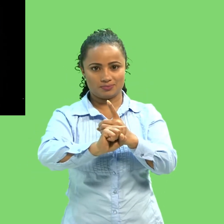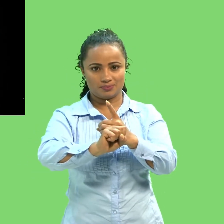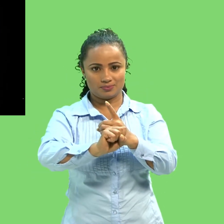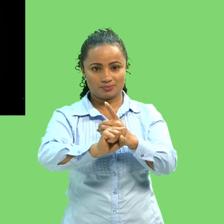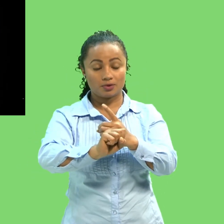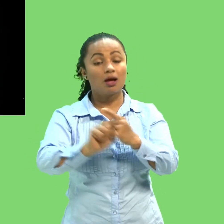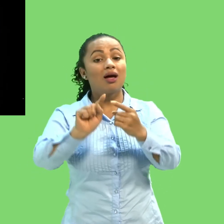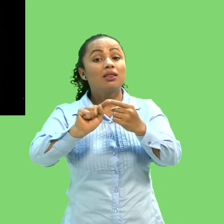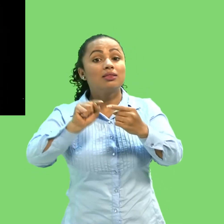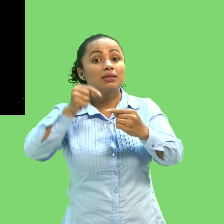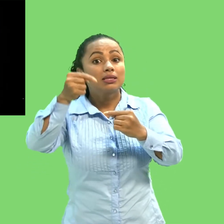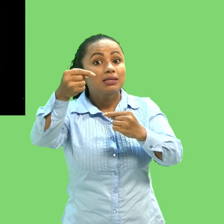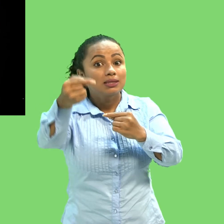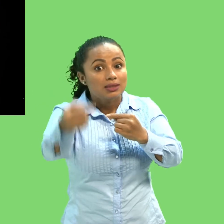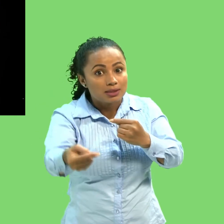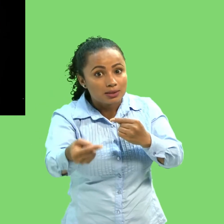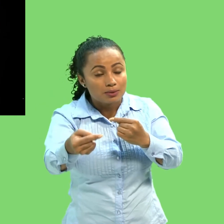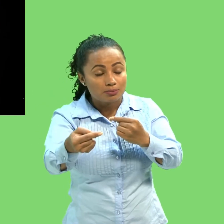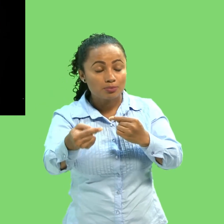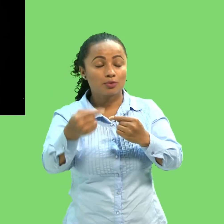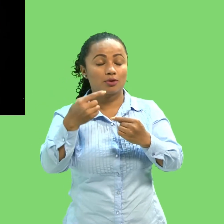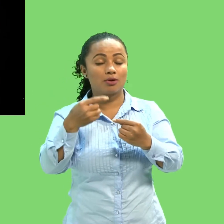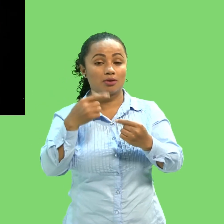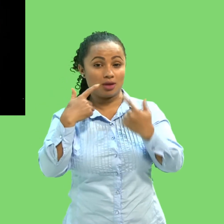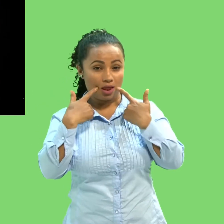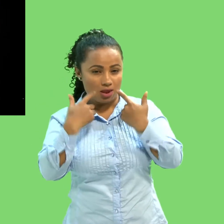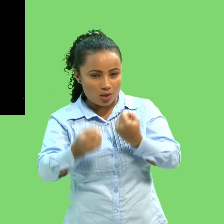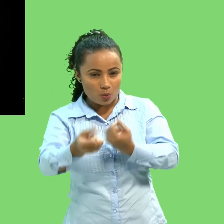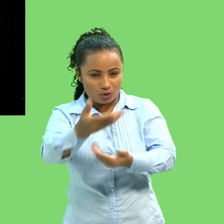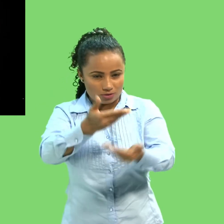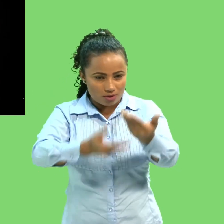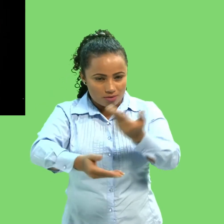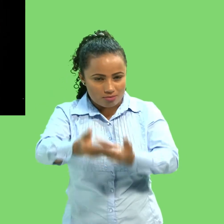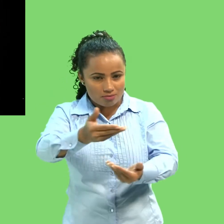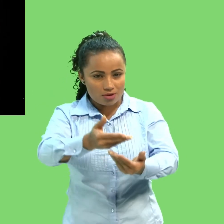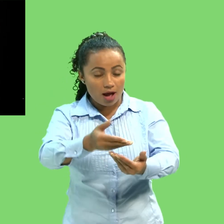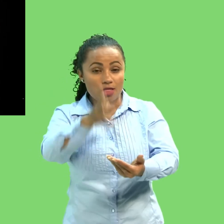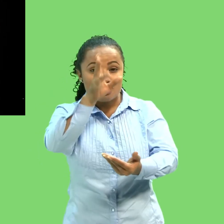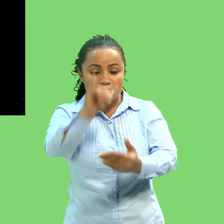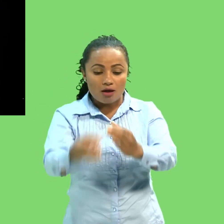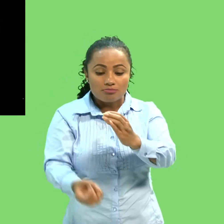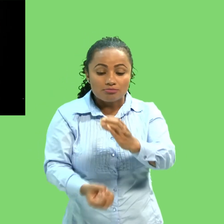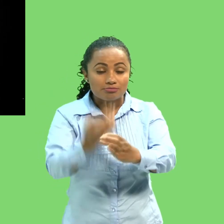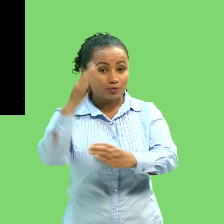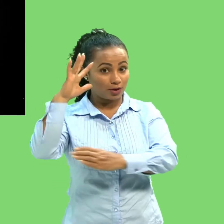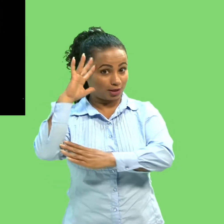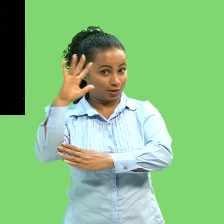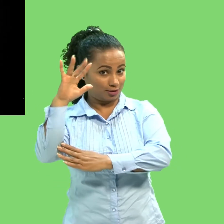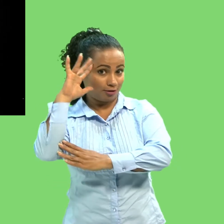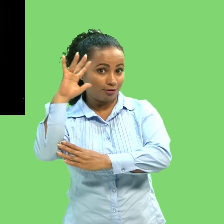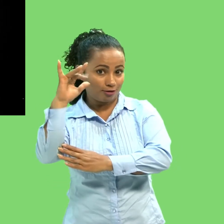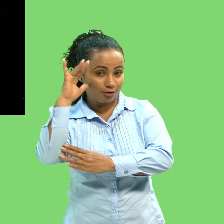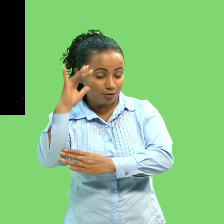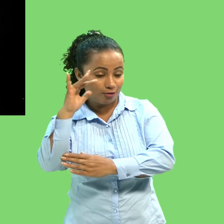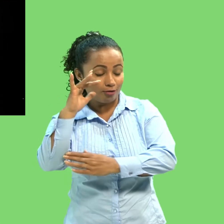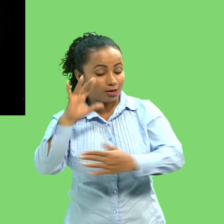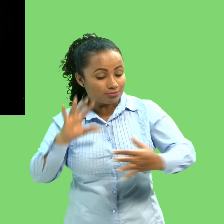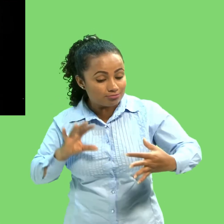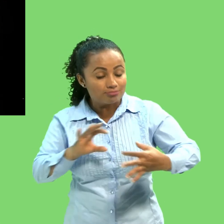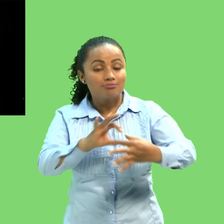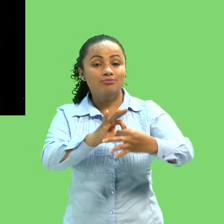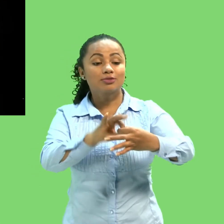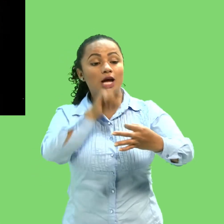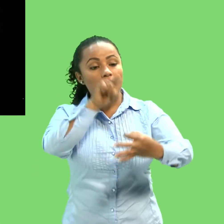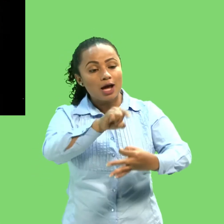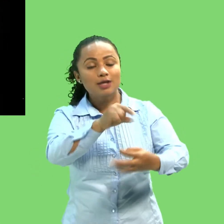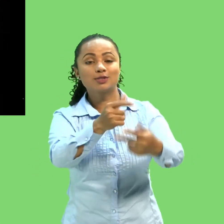E, posteriormente, a linguística aplicada vai criar para a gente o quê? Teorias ligadas a esses fatos